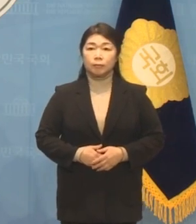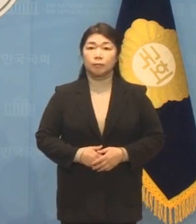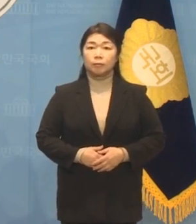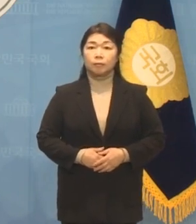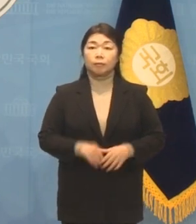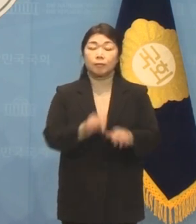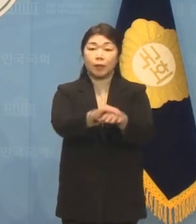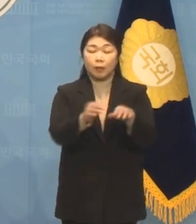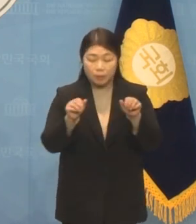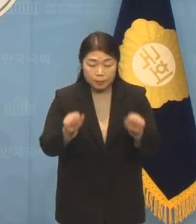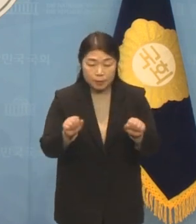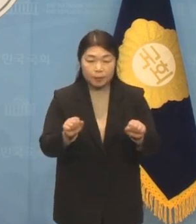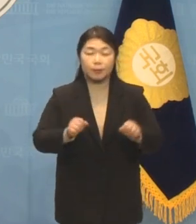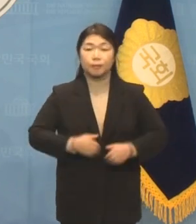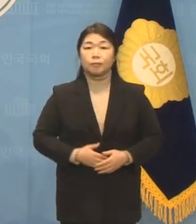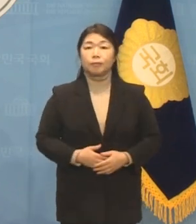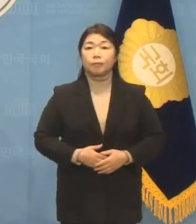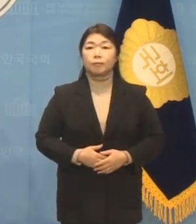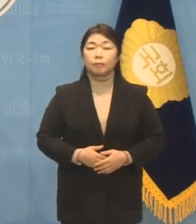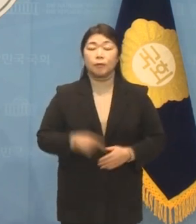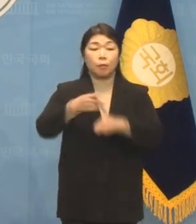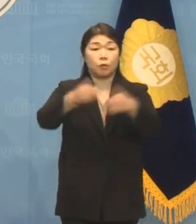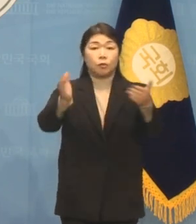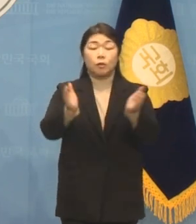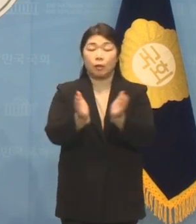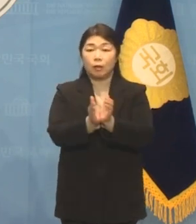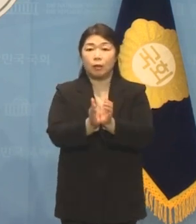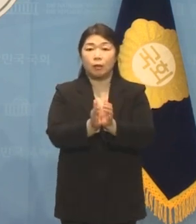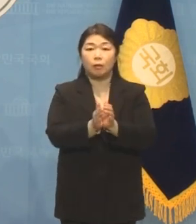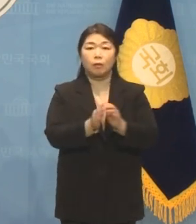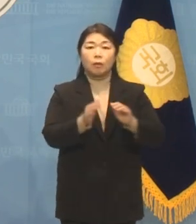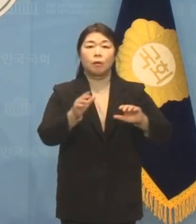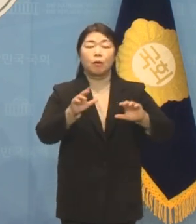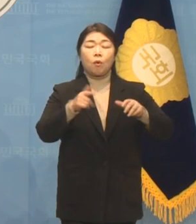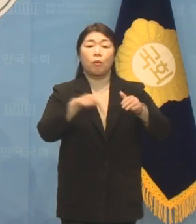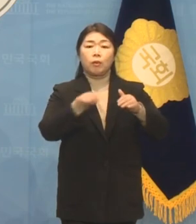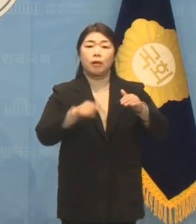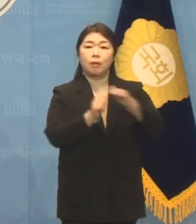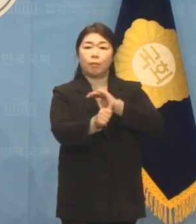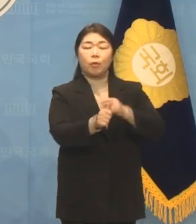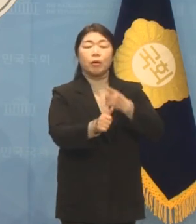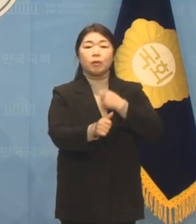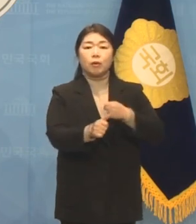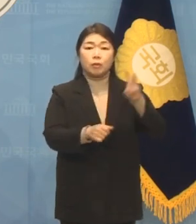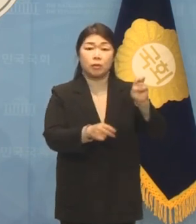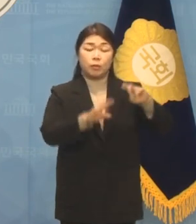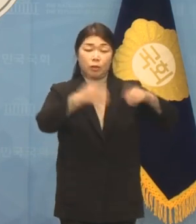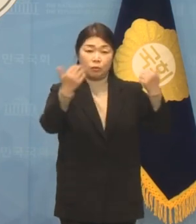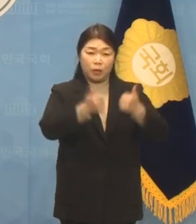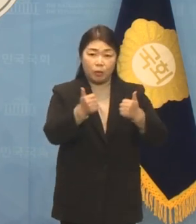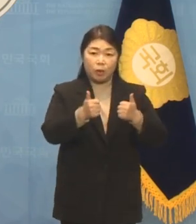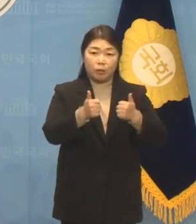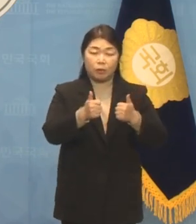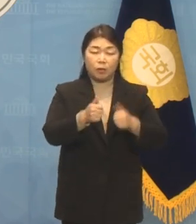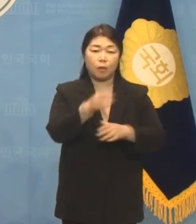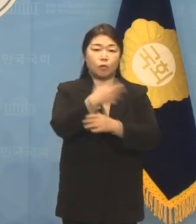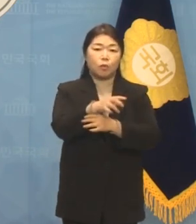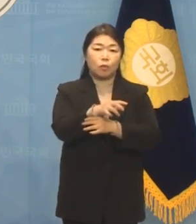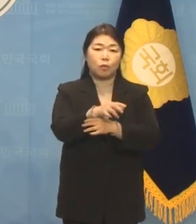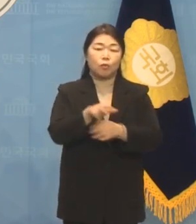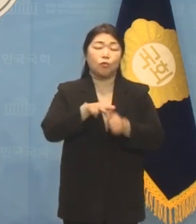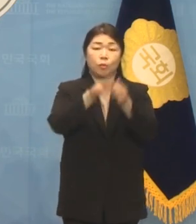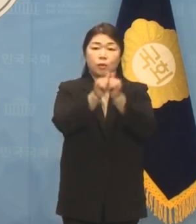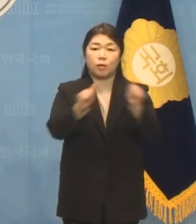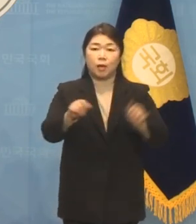네, 안녕하십니까. 더불어민주당 원내대표를 지낸 22대 총선 종로구